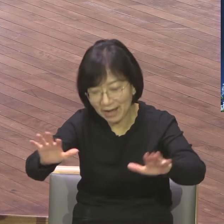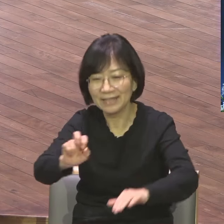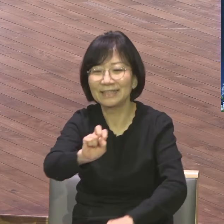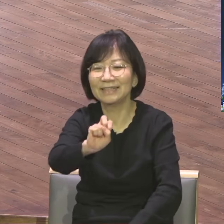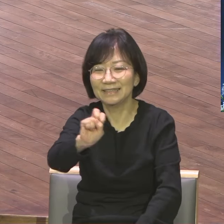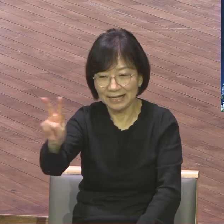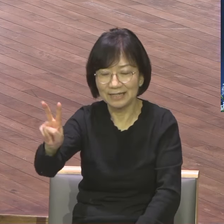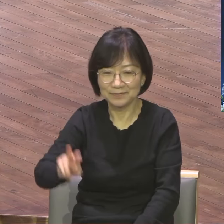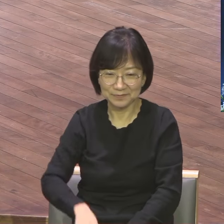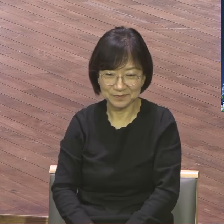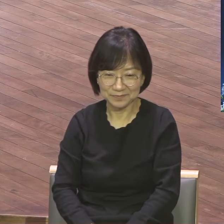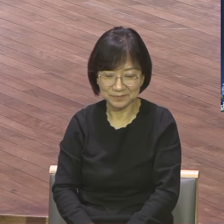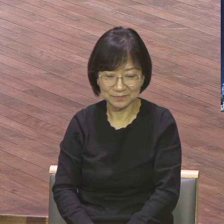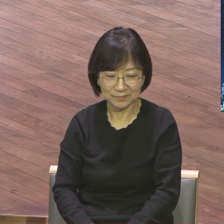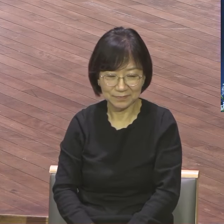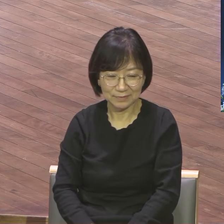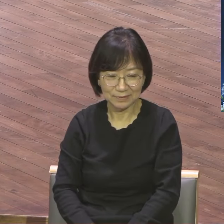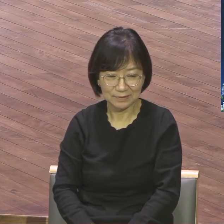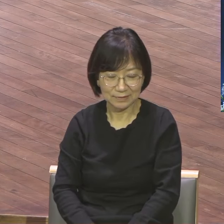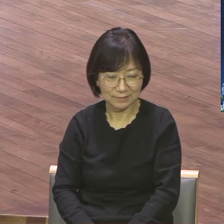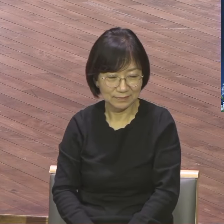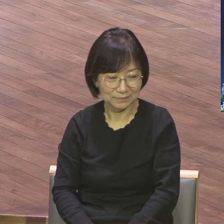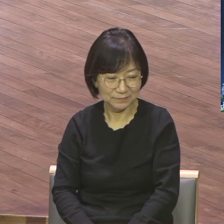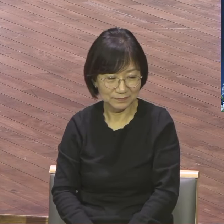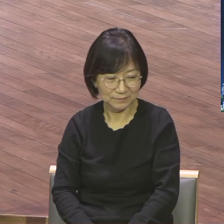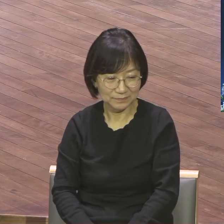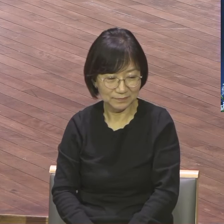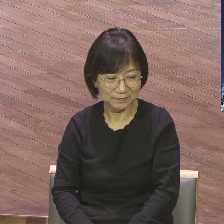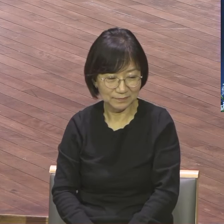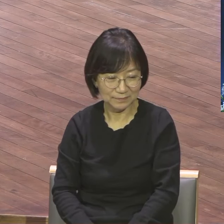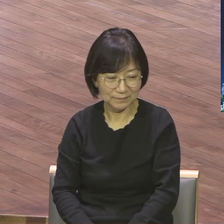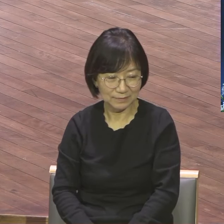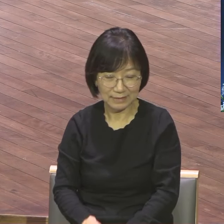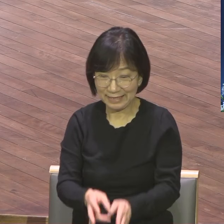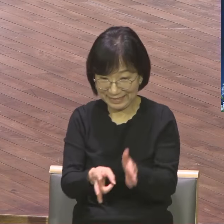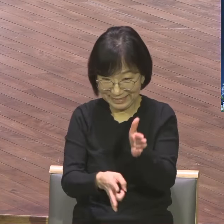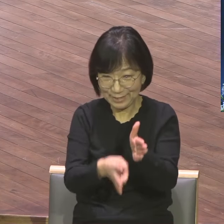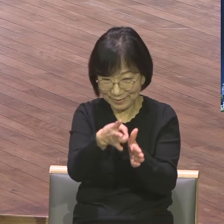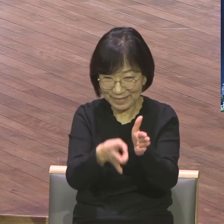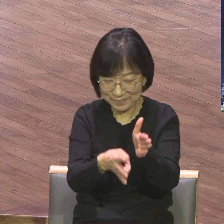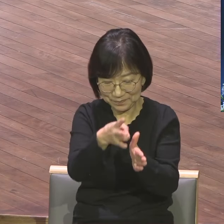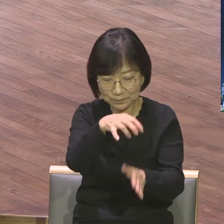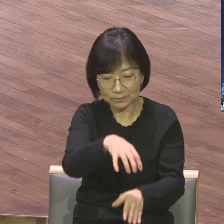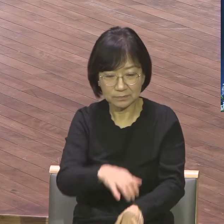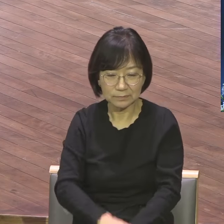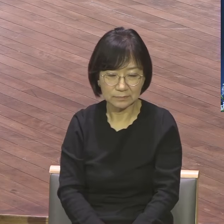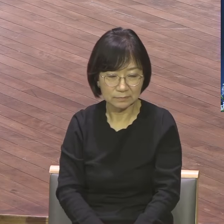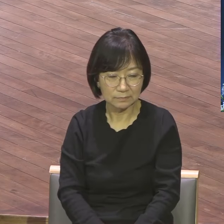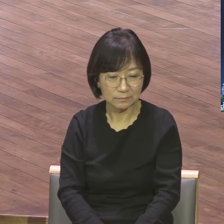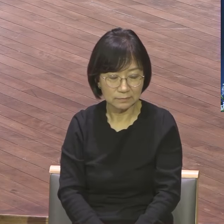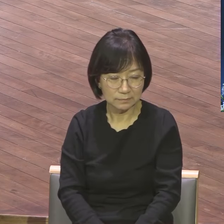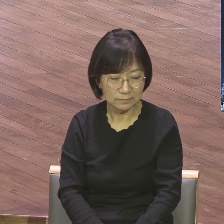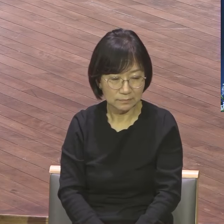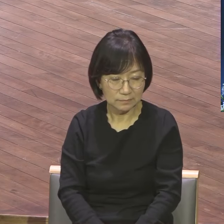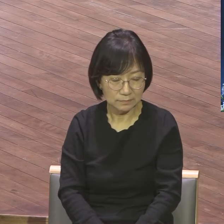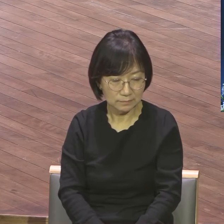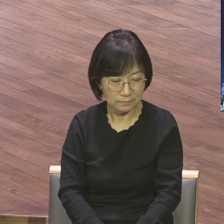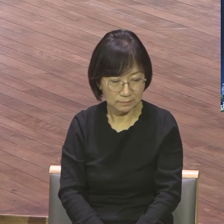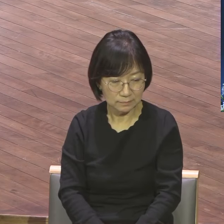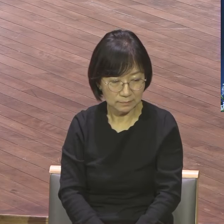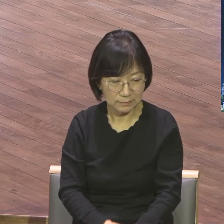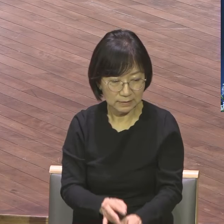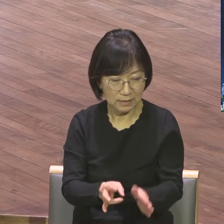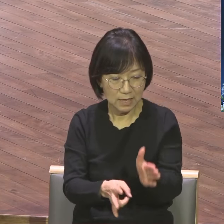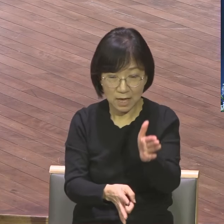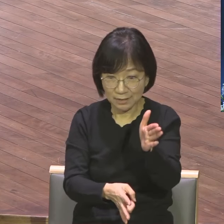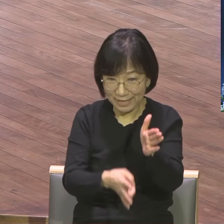예루살렘에 안일함이 들어와 버렸어요. 부흥에 만족하고 전에는 핍박당하고 소외당했는데 이제는